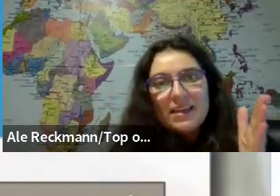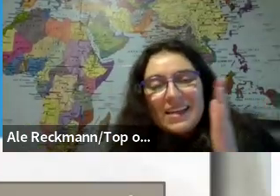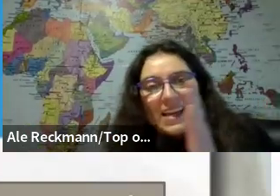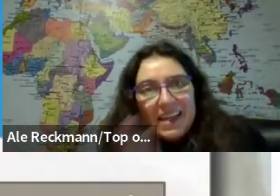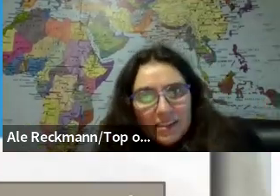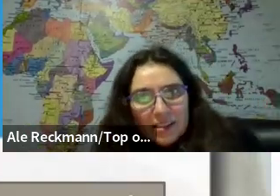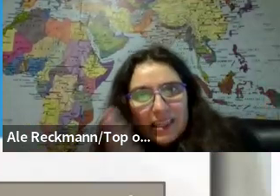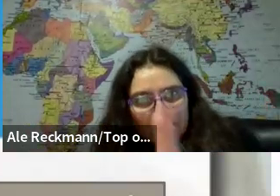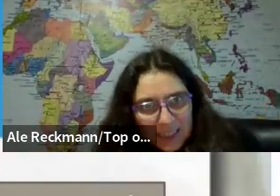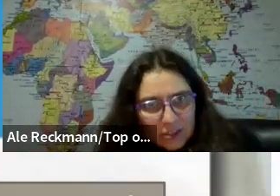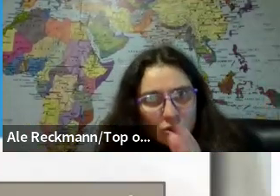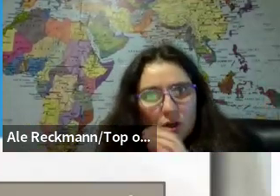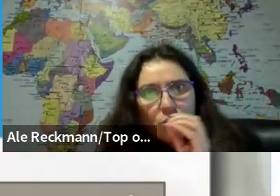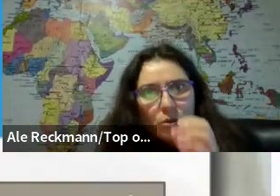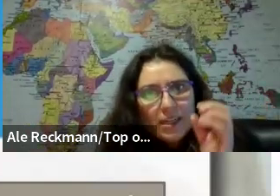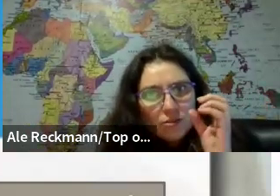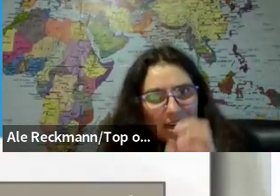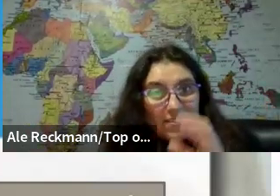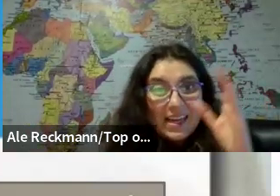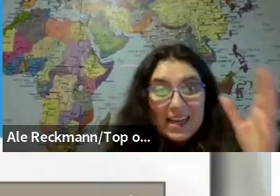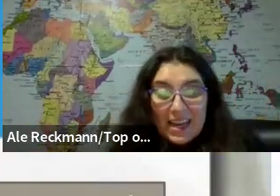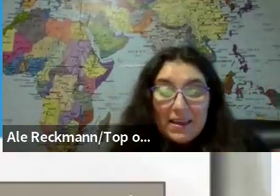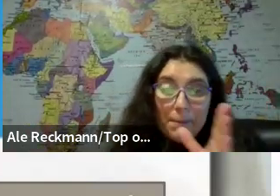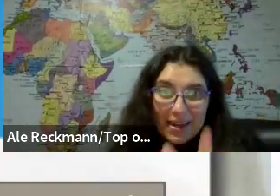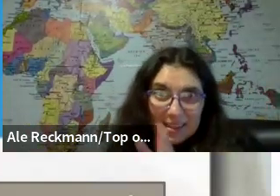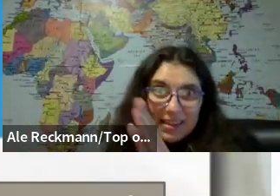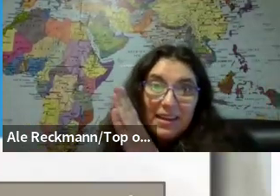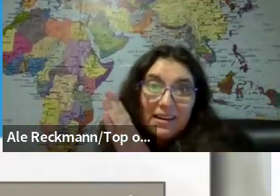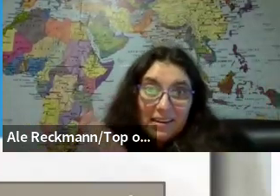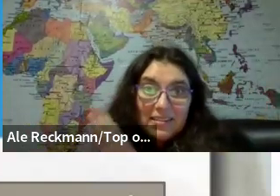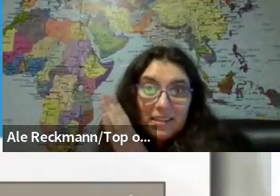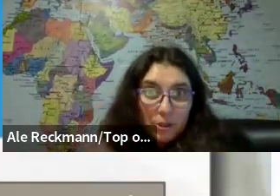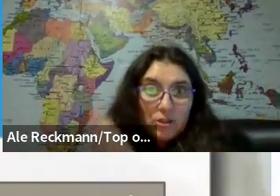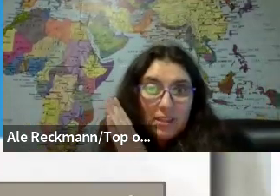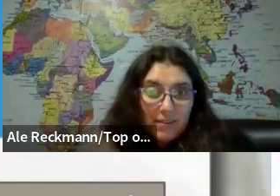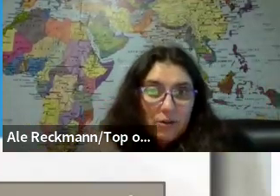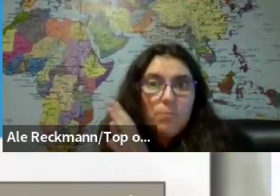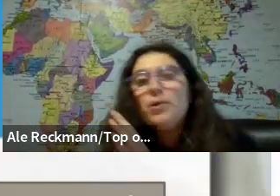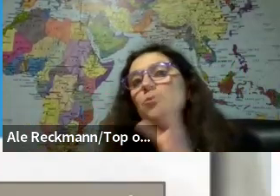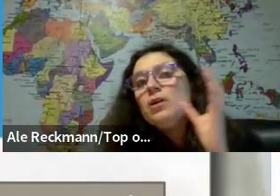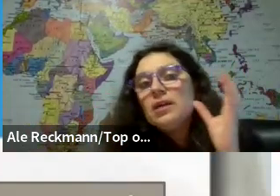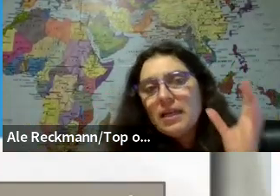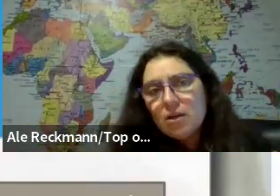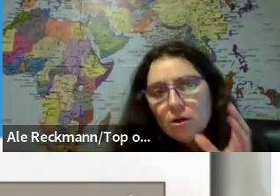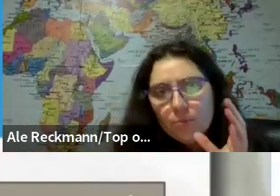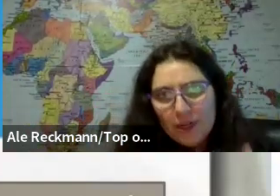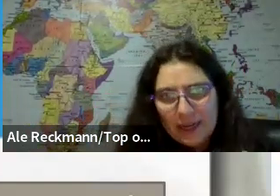Entonces, en este caso, los ajustes razonables en cada parte del análisis de puestos de trabajo podemos